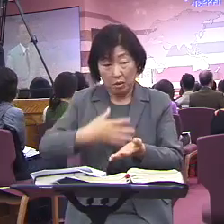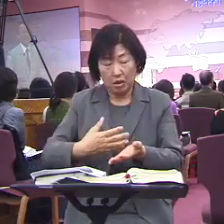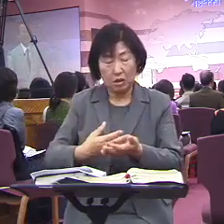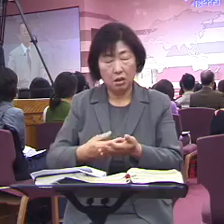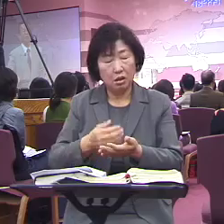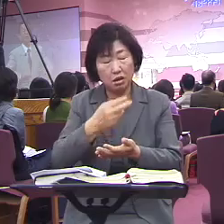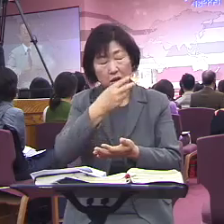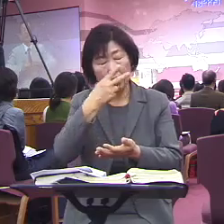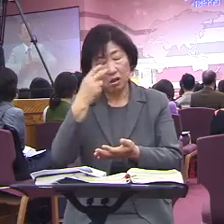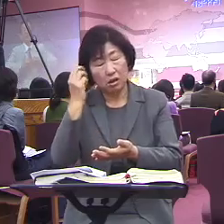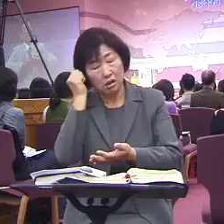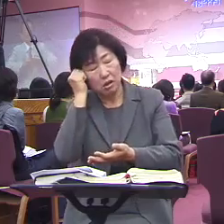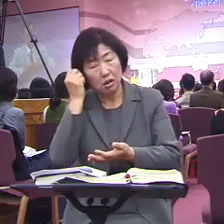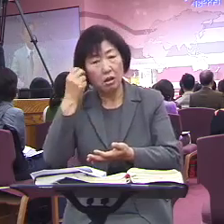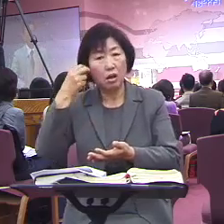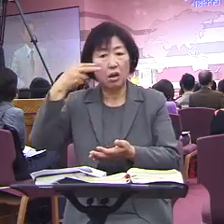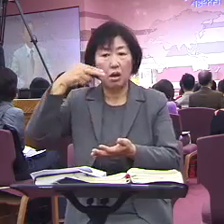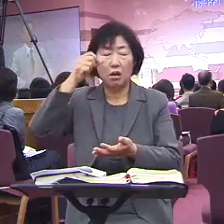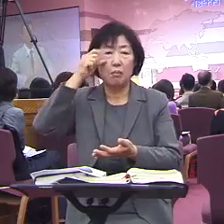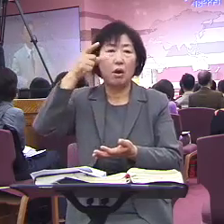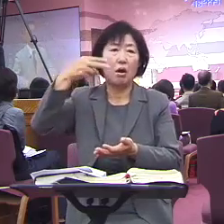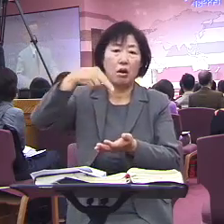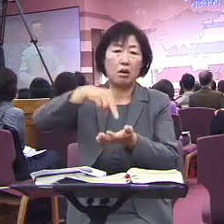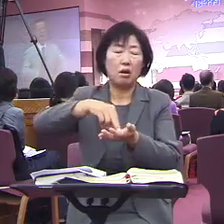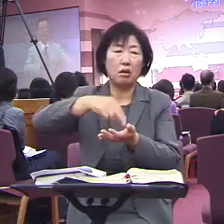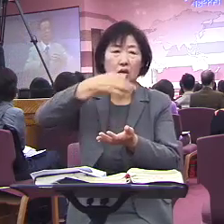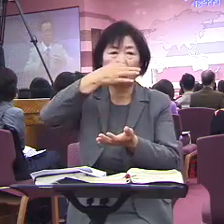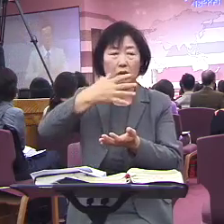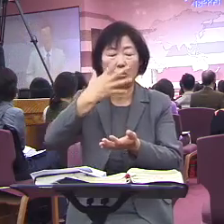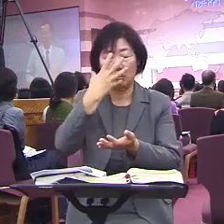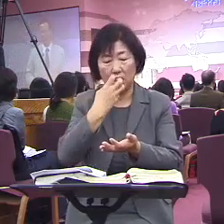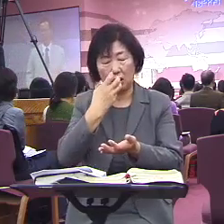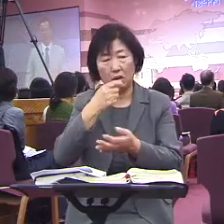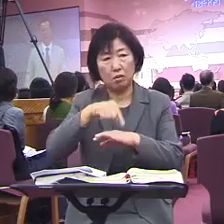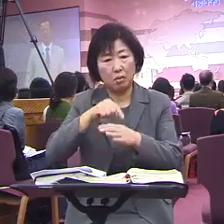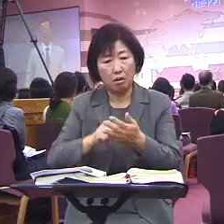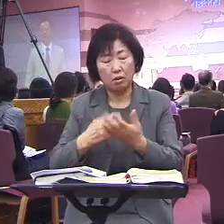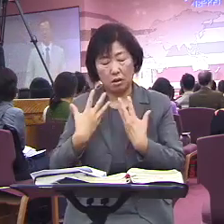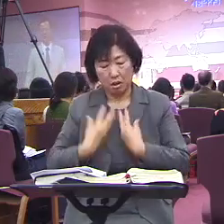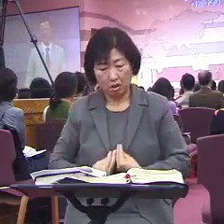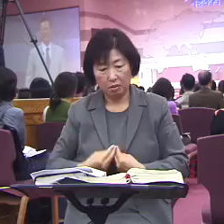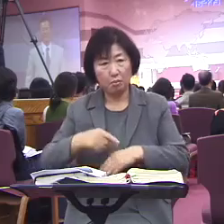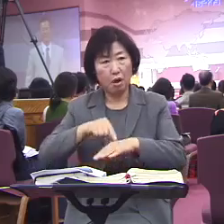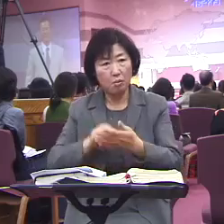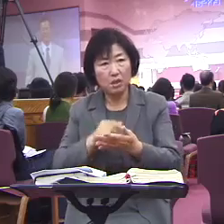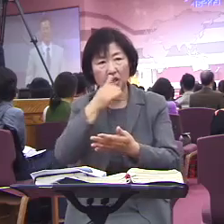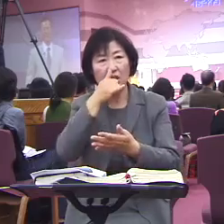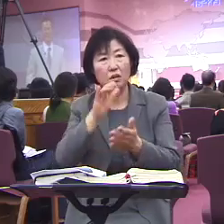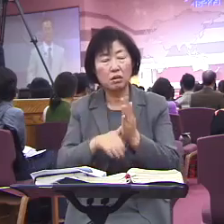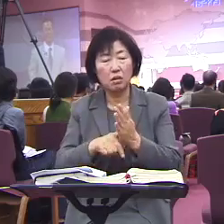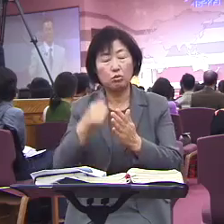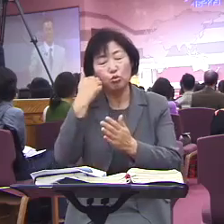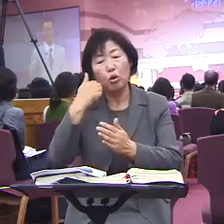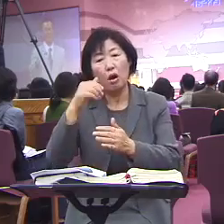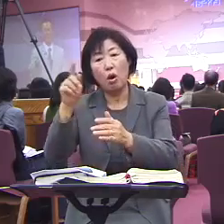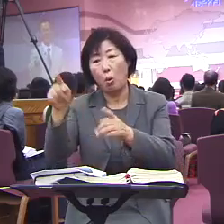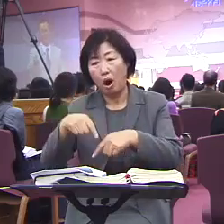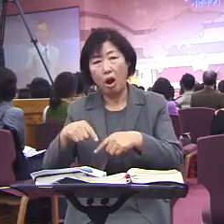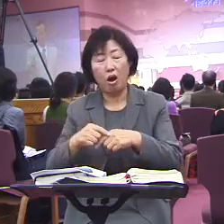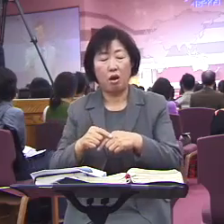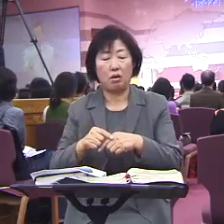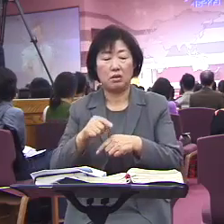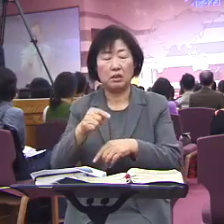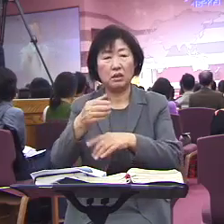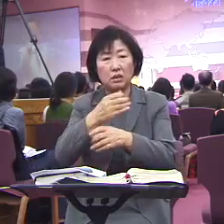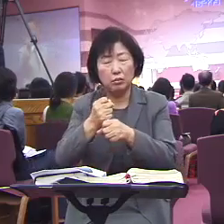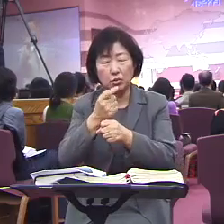잠자리에서 일어나기 힘든 그러한 우울한 마음, 그러한 그 절망적인 마음이 있습니다. 누군가 와서 그